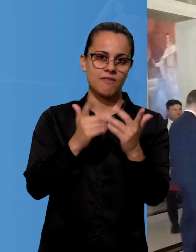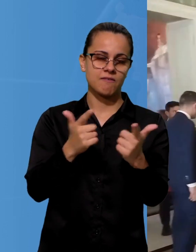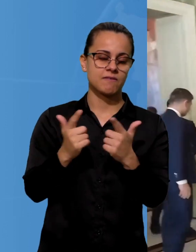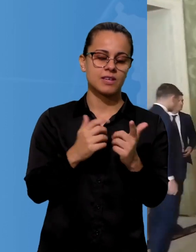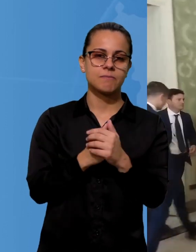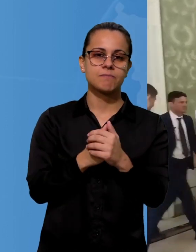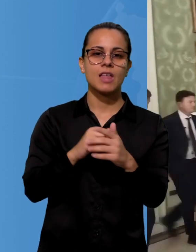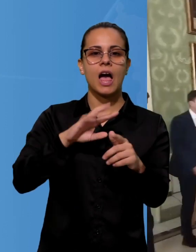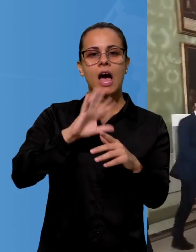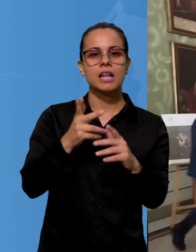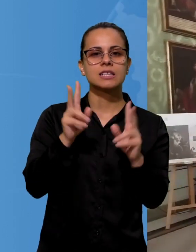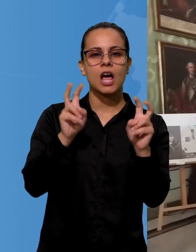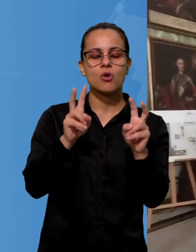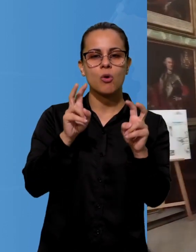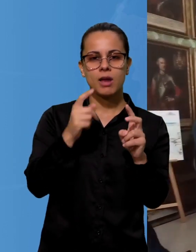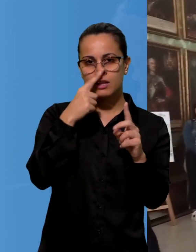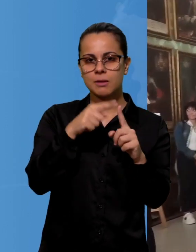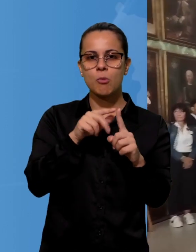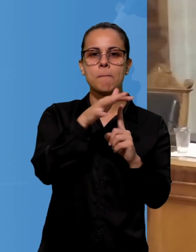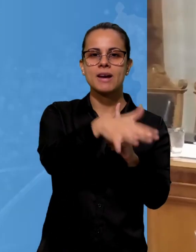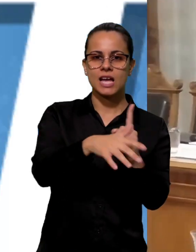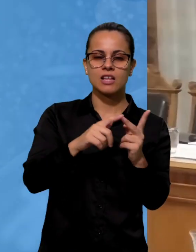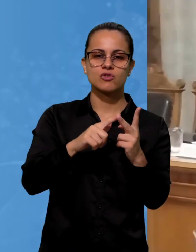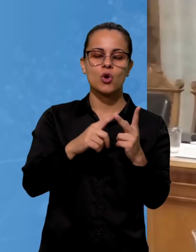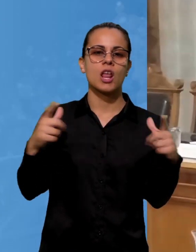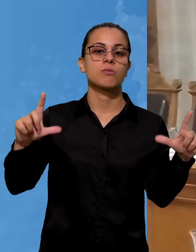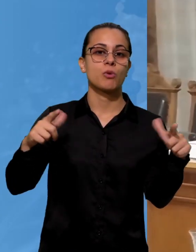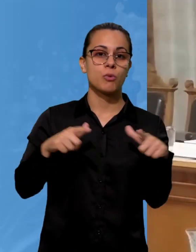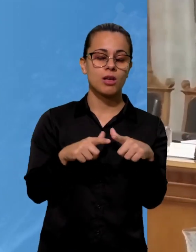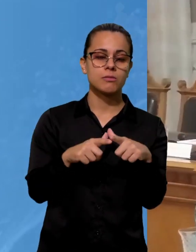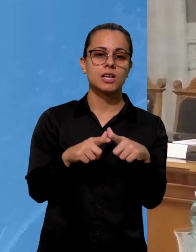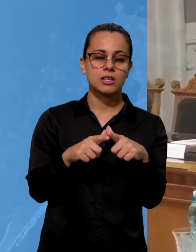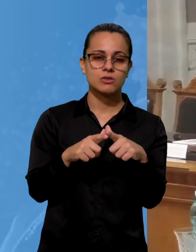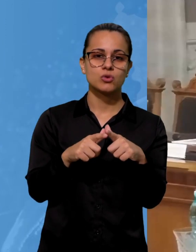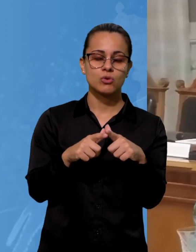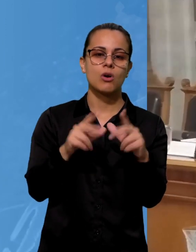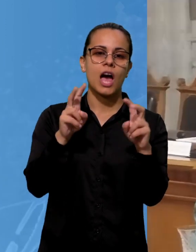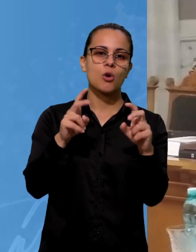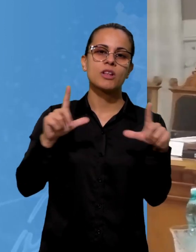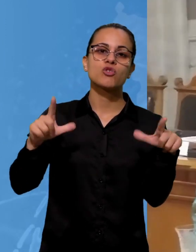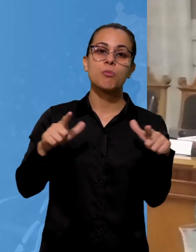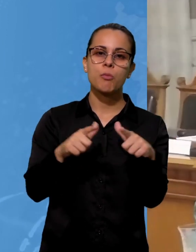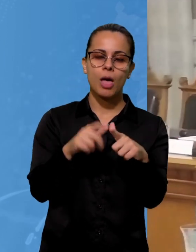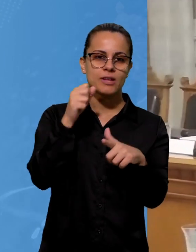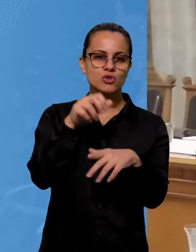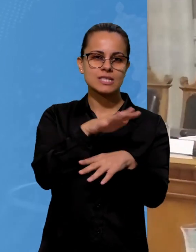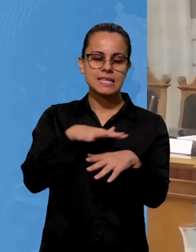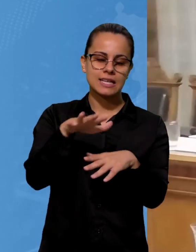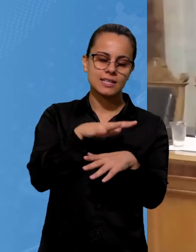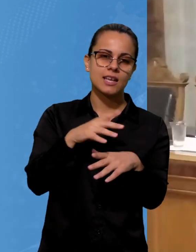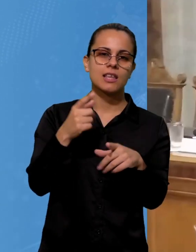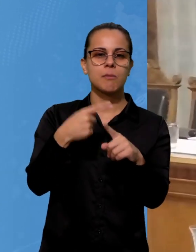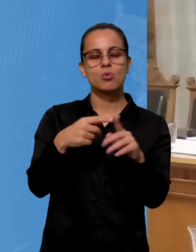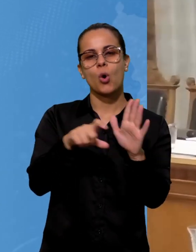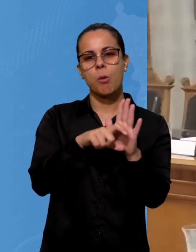Spazio anche ad argomenti come migrazione e spopolamento. Sui temi dello spopolamento, non solo della Sardegna, ma delle aree interne dell'intero paese, ci sono